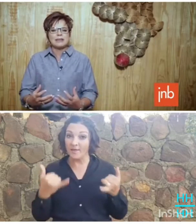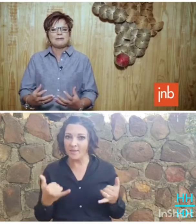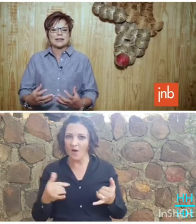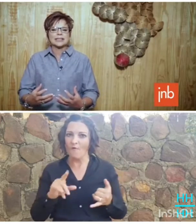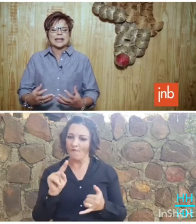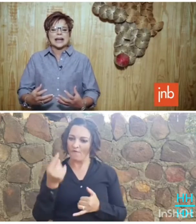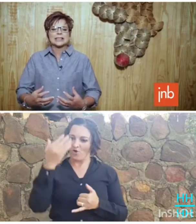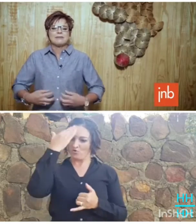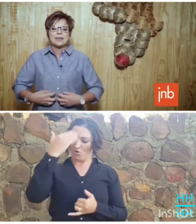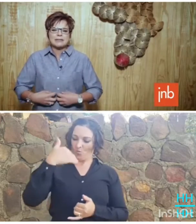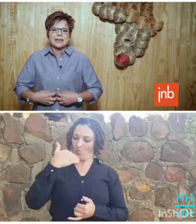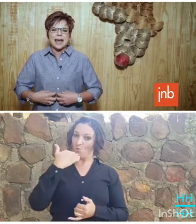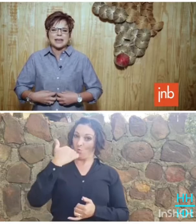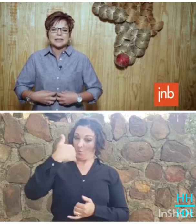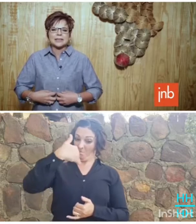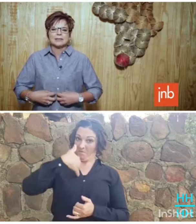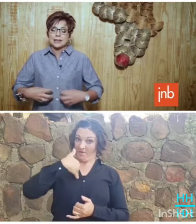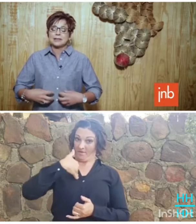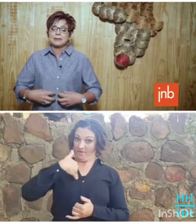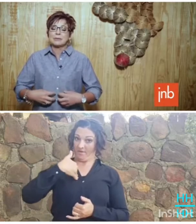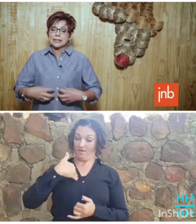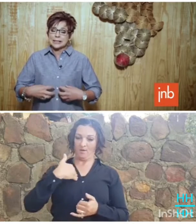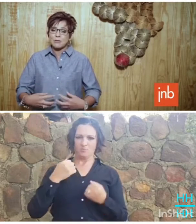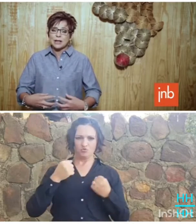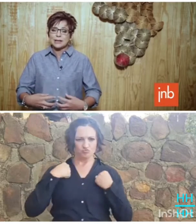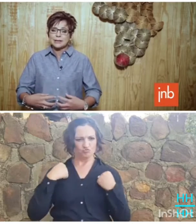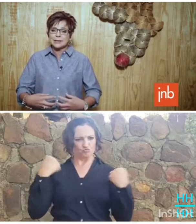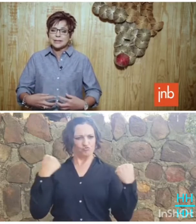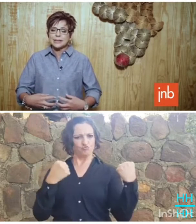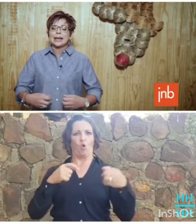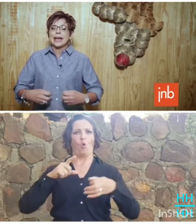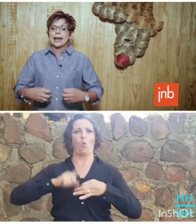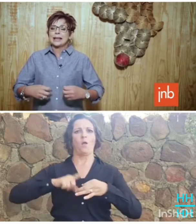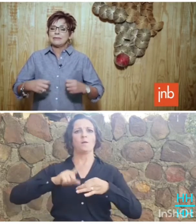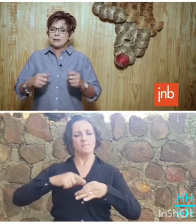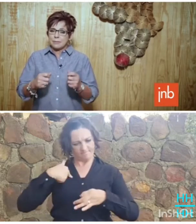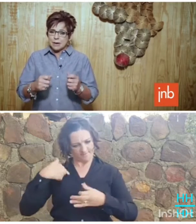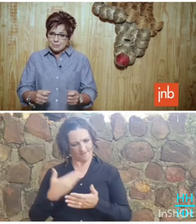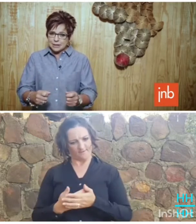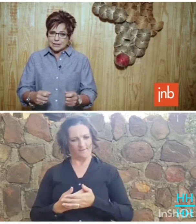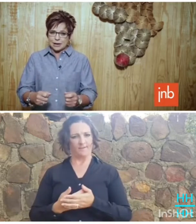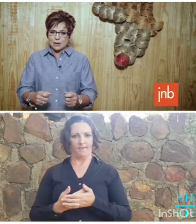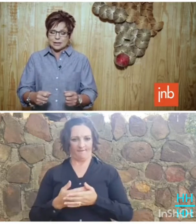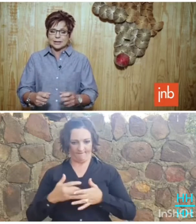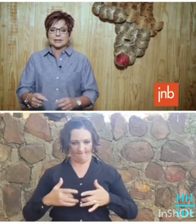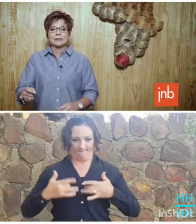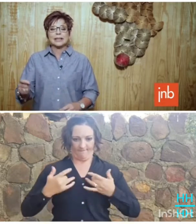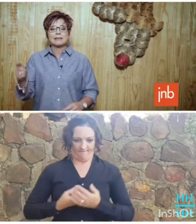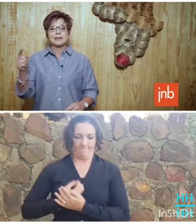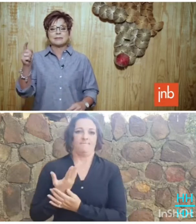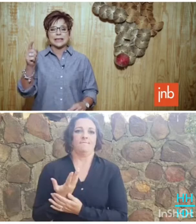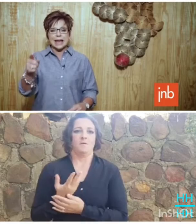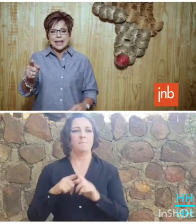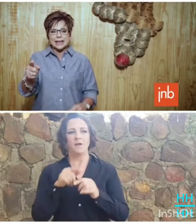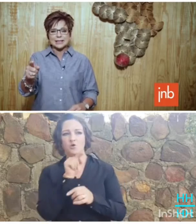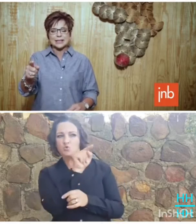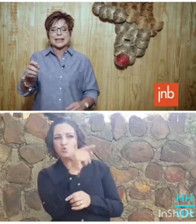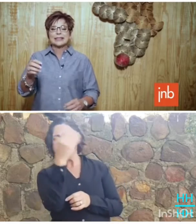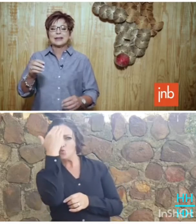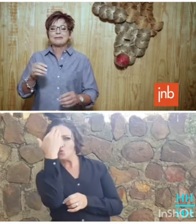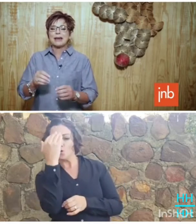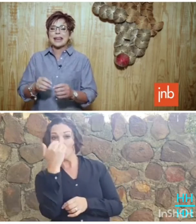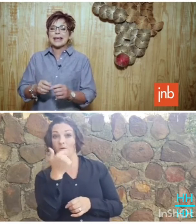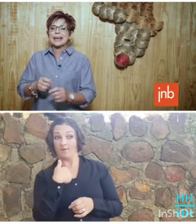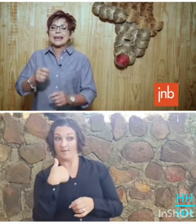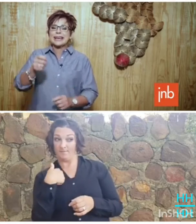waarde hiervan is as ek weet wie ek is dan weet ek wat my sterk kwaliteit is ek lewe in my sterk kwaliteit. Wanneer ek weet wie jy is